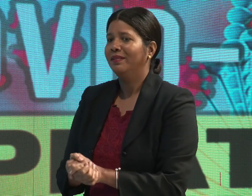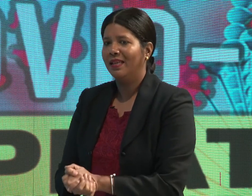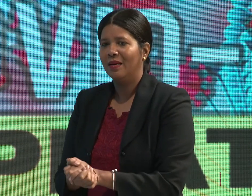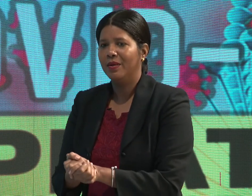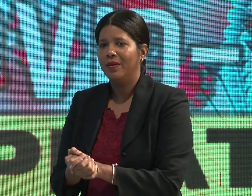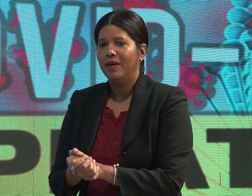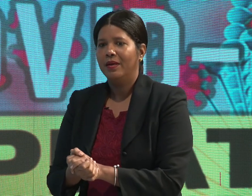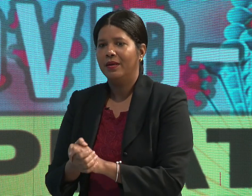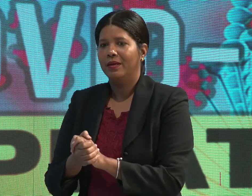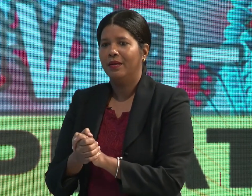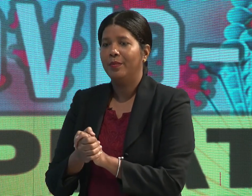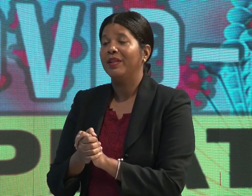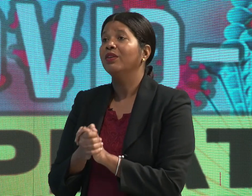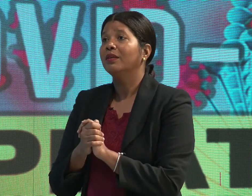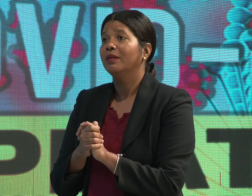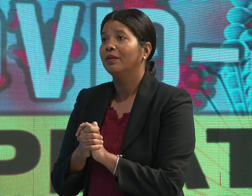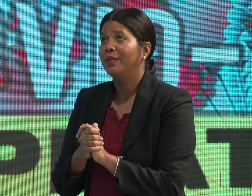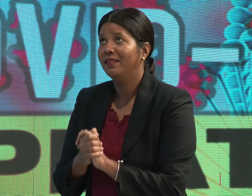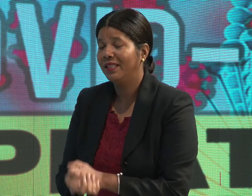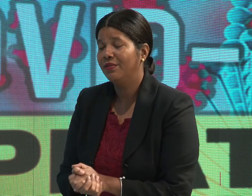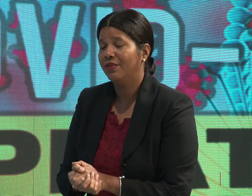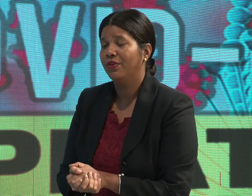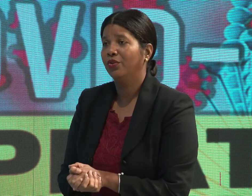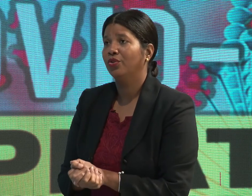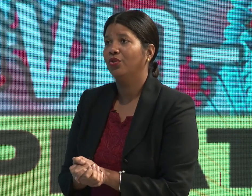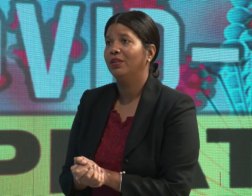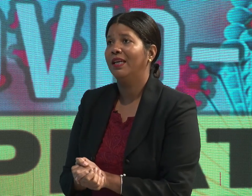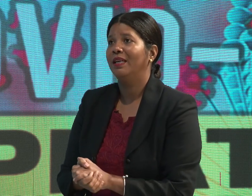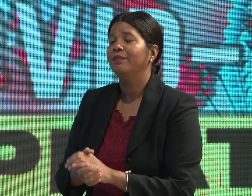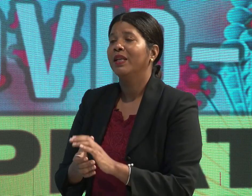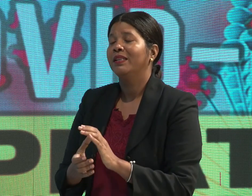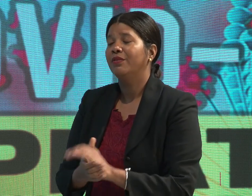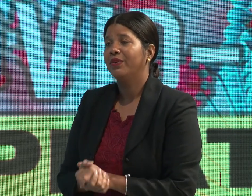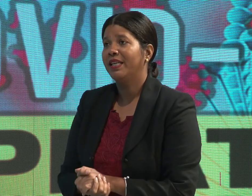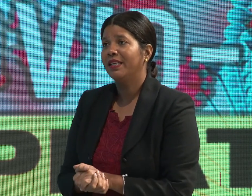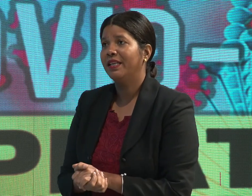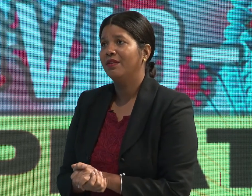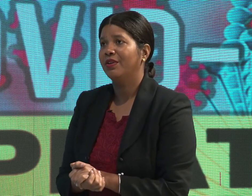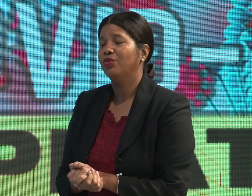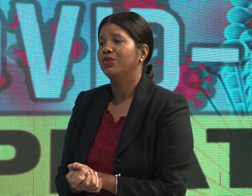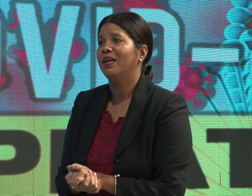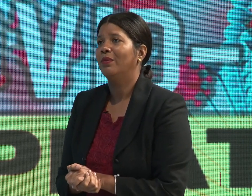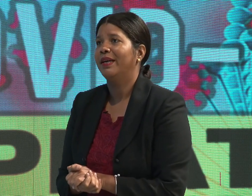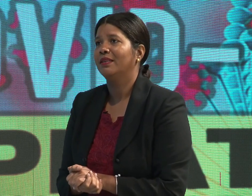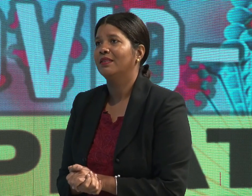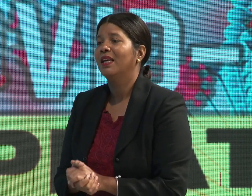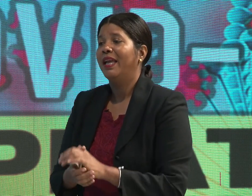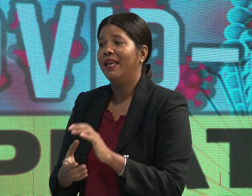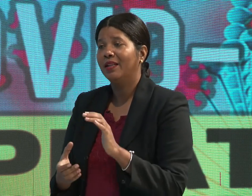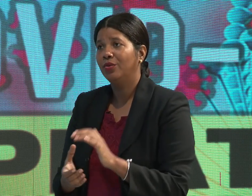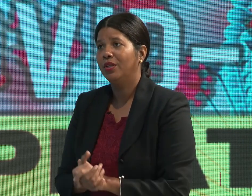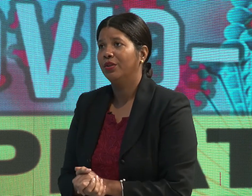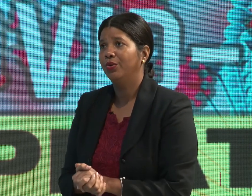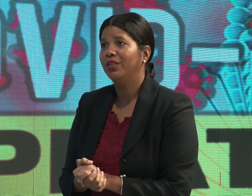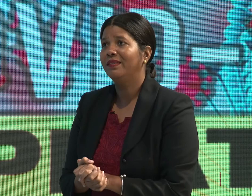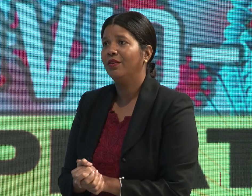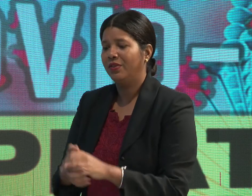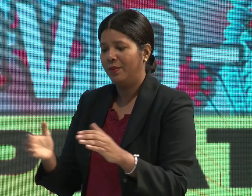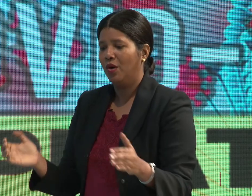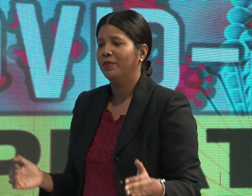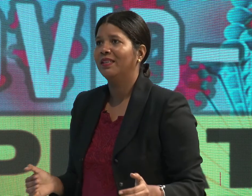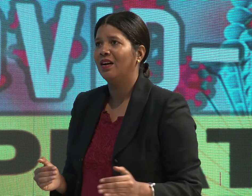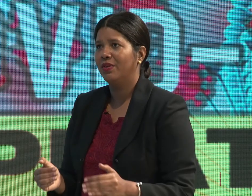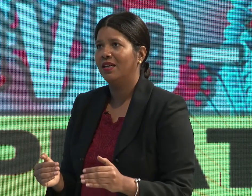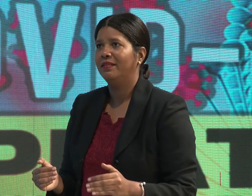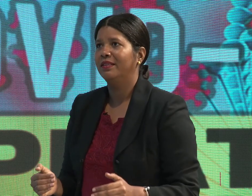we hebben samen met het ministerie van Volksgezondheid, de Vereniging van Sociaal Werkers en natuurlijk de UNICEF